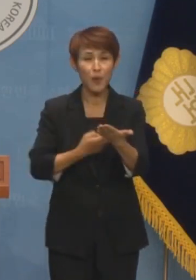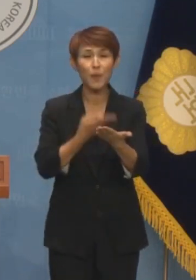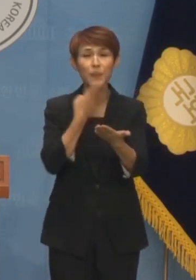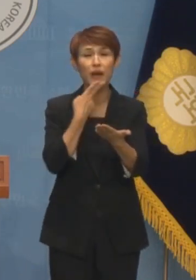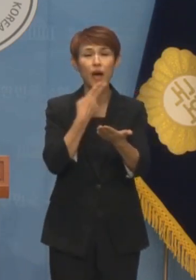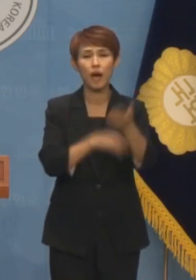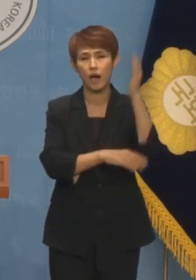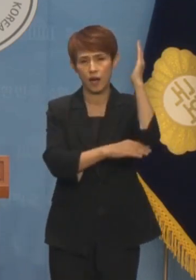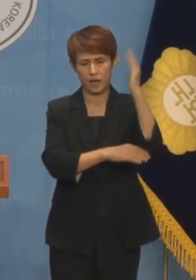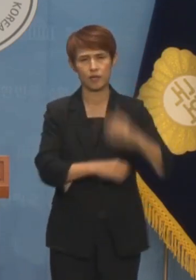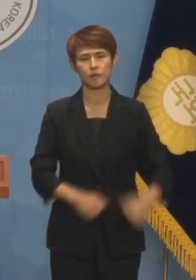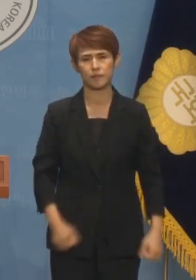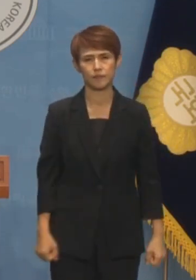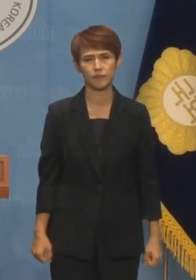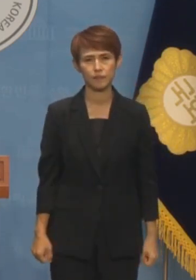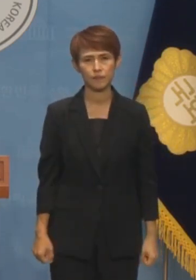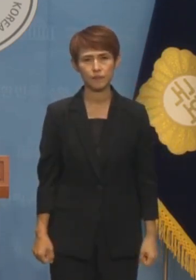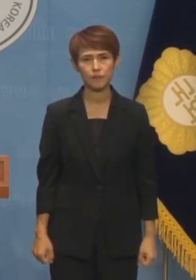강변했습니다.